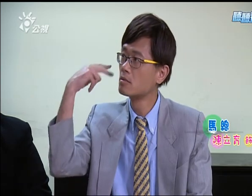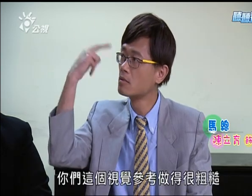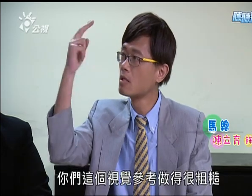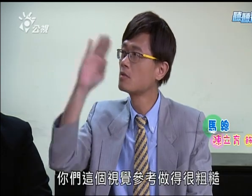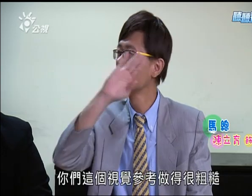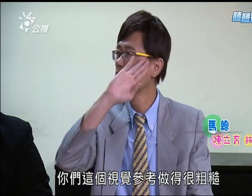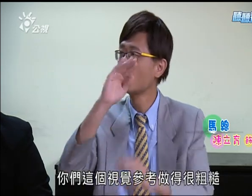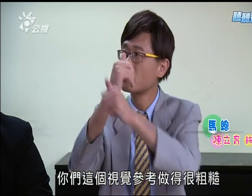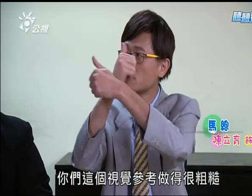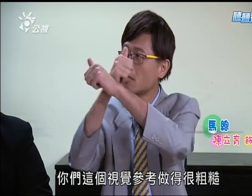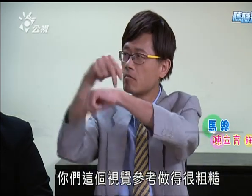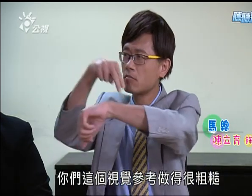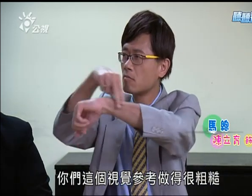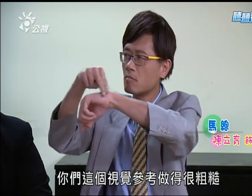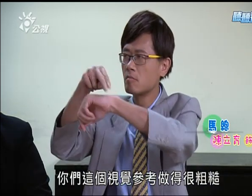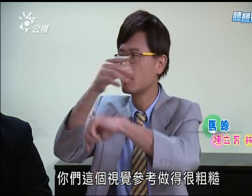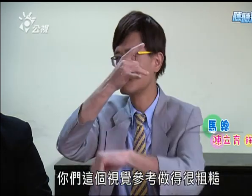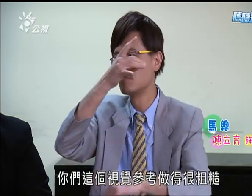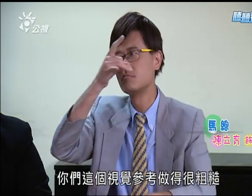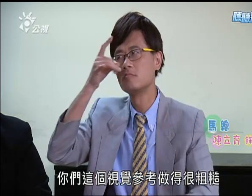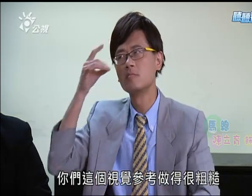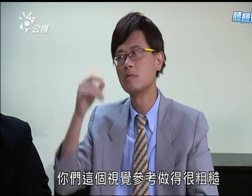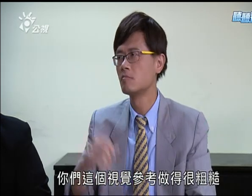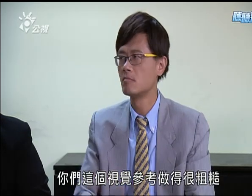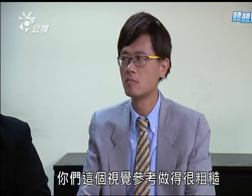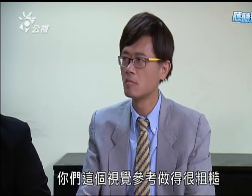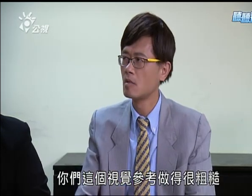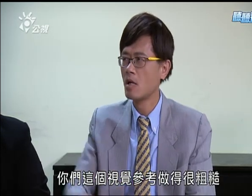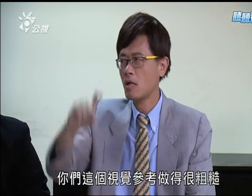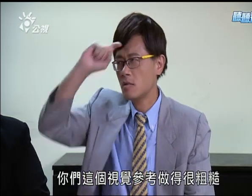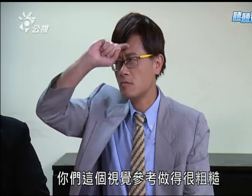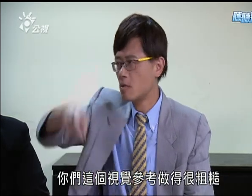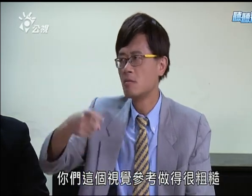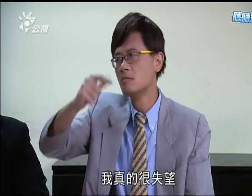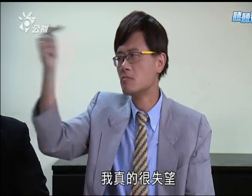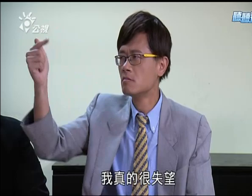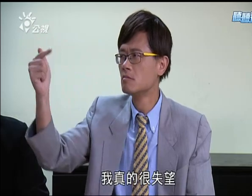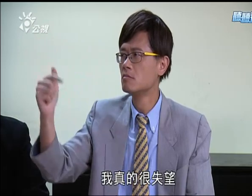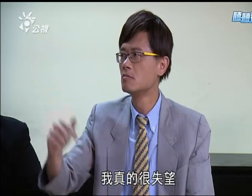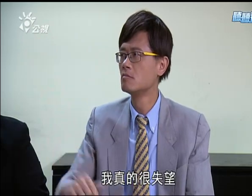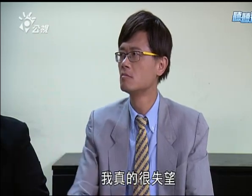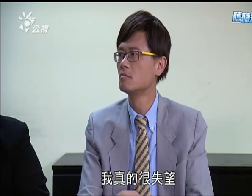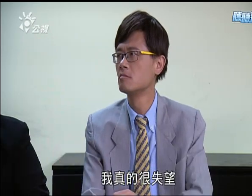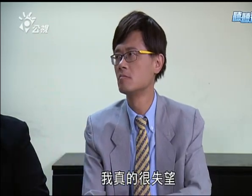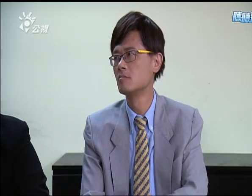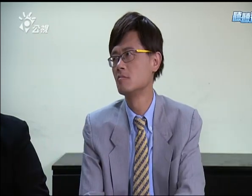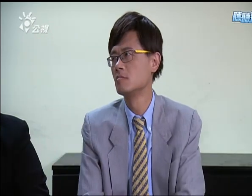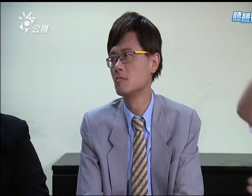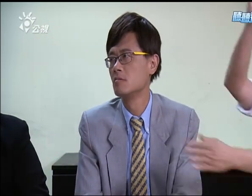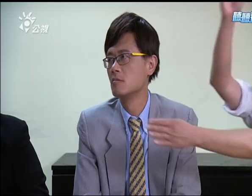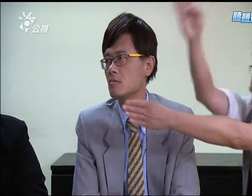你们这个视觉参考啊，做得很粗糙，我真的很失望啊。